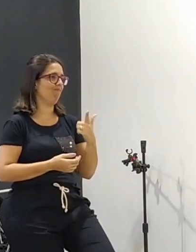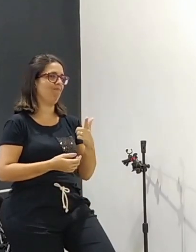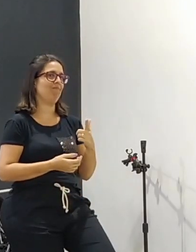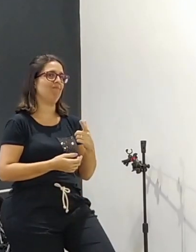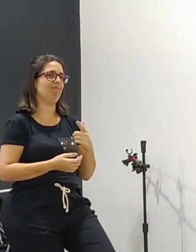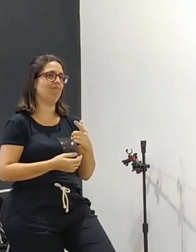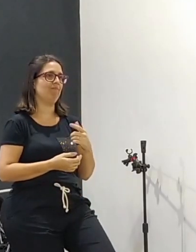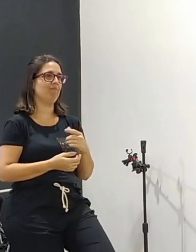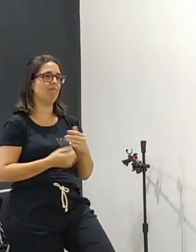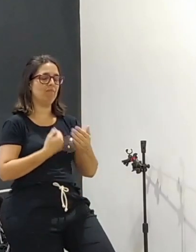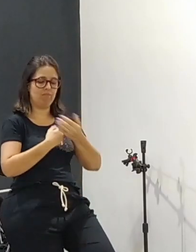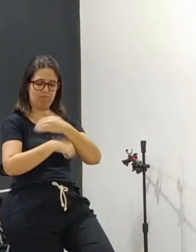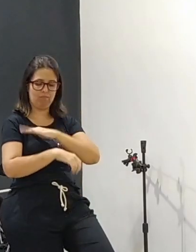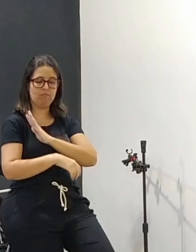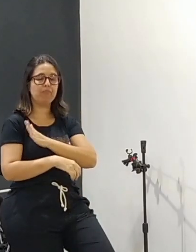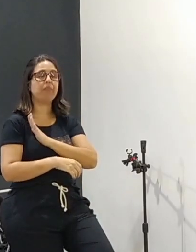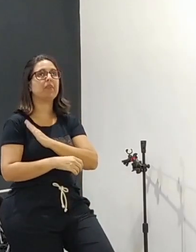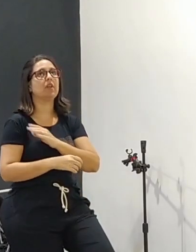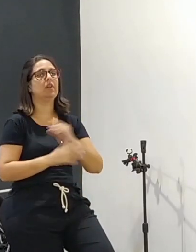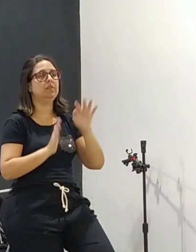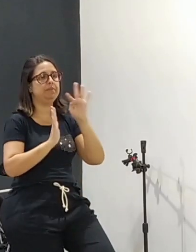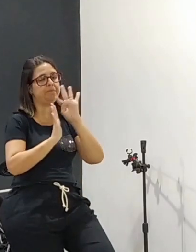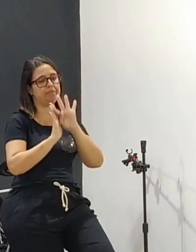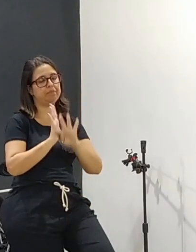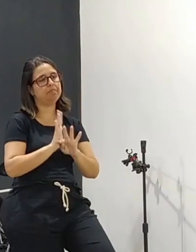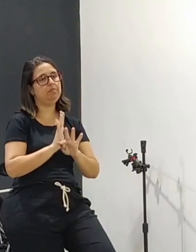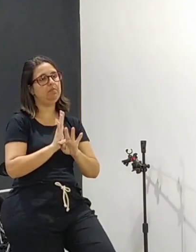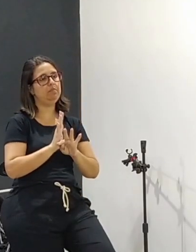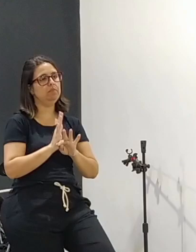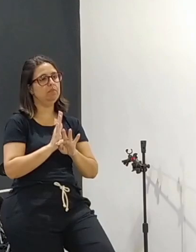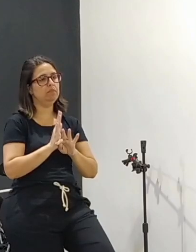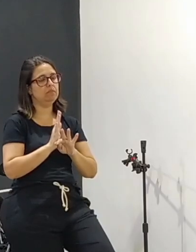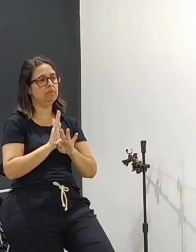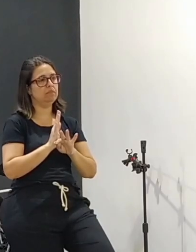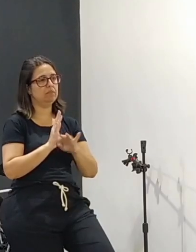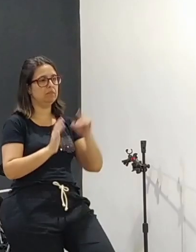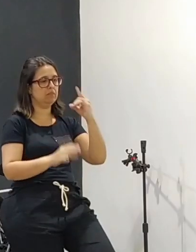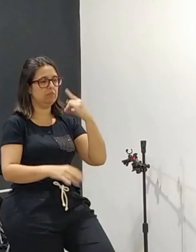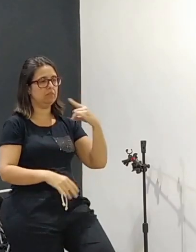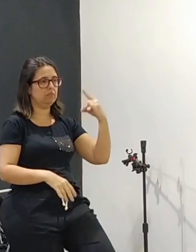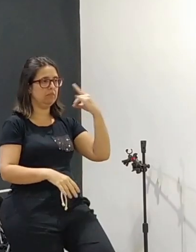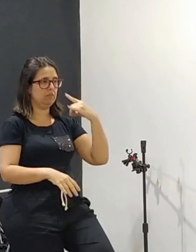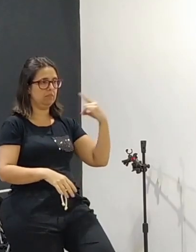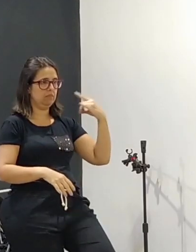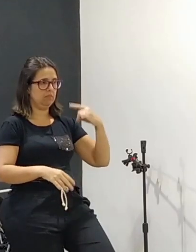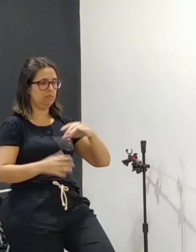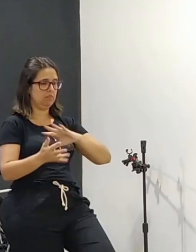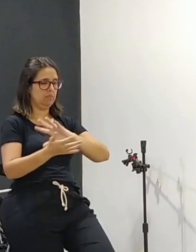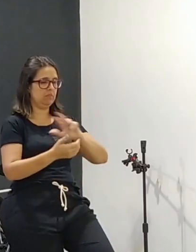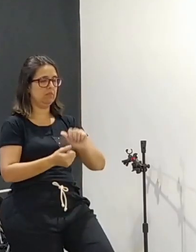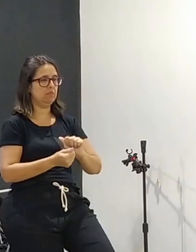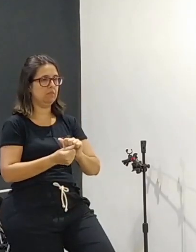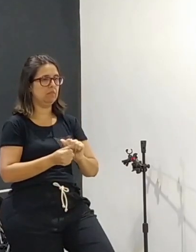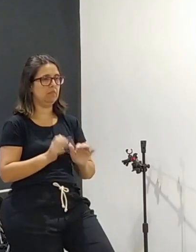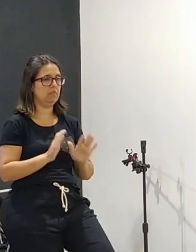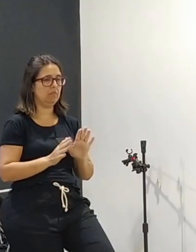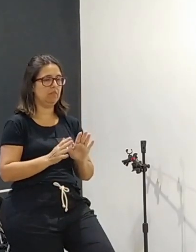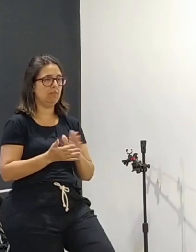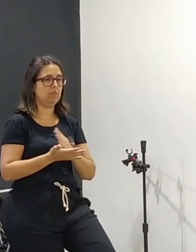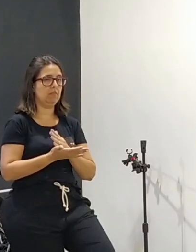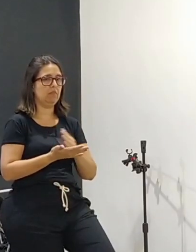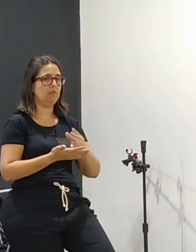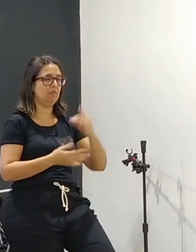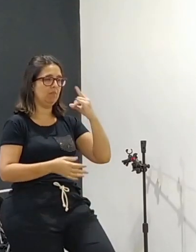O texto diz que ficar envolvido com o mundo. Às vezes nós começamos a nos envolver com o